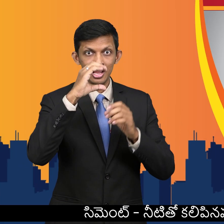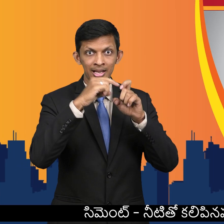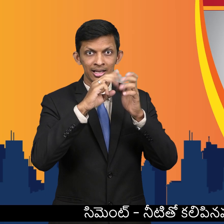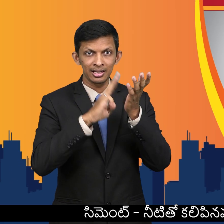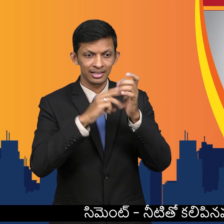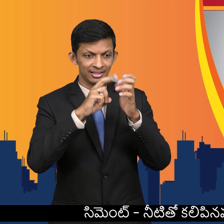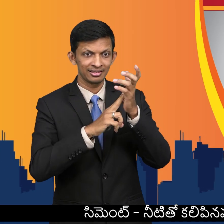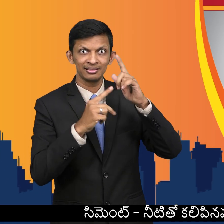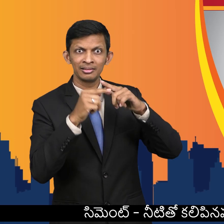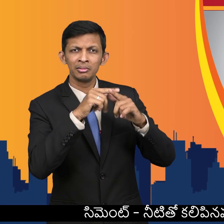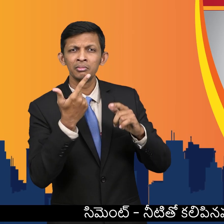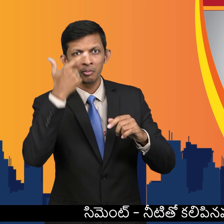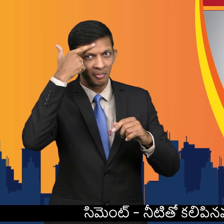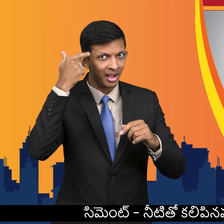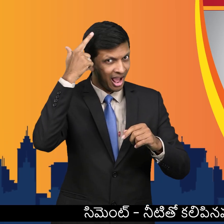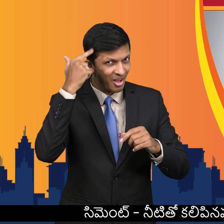సిమెంట్,